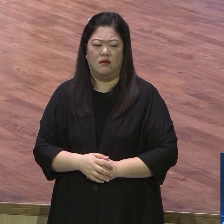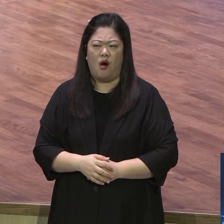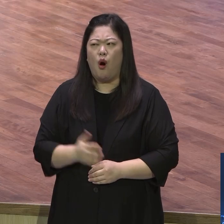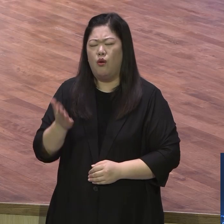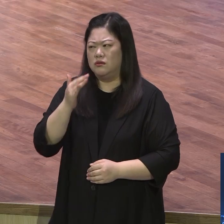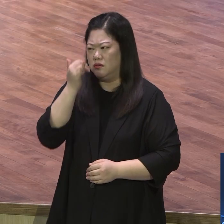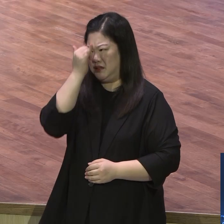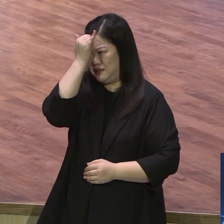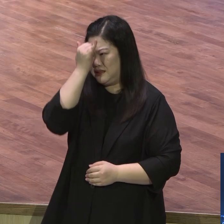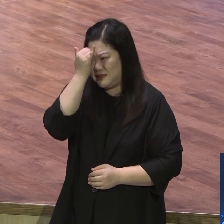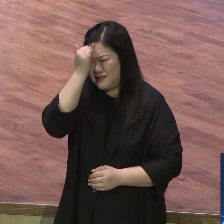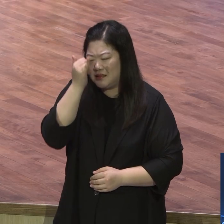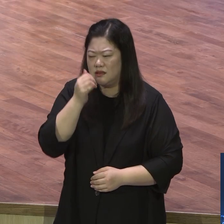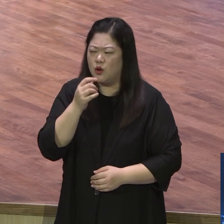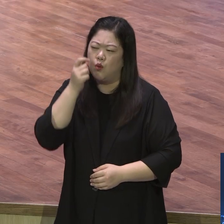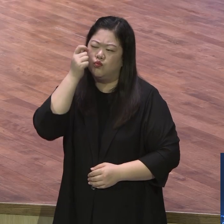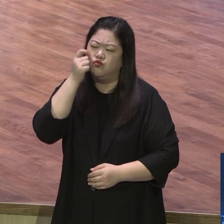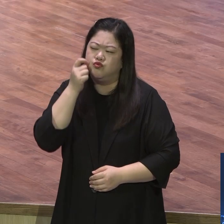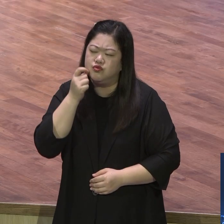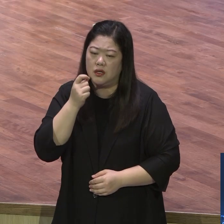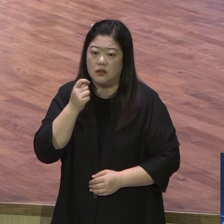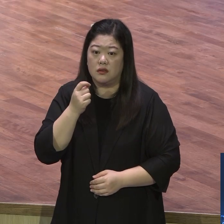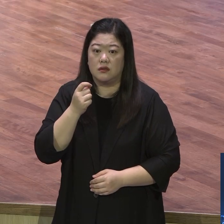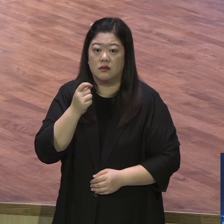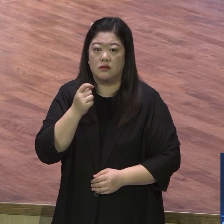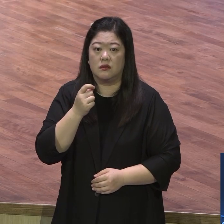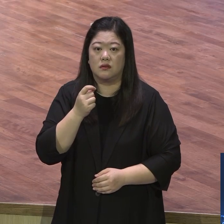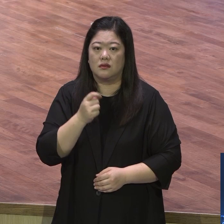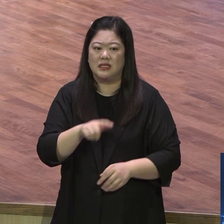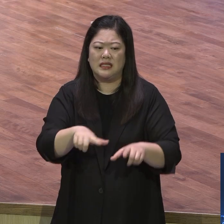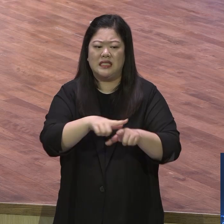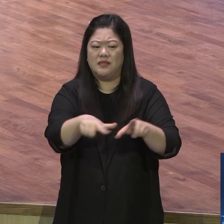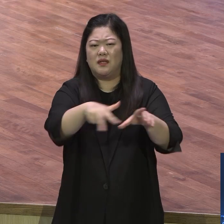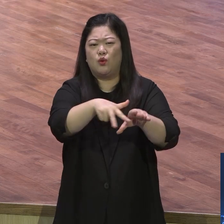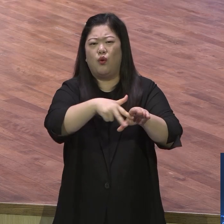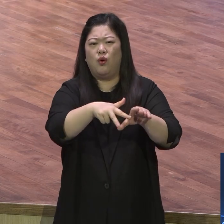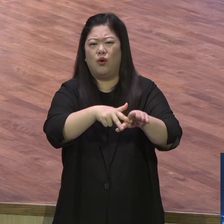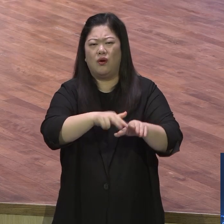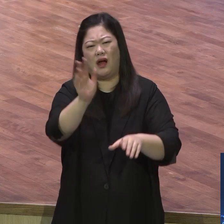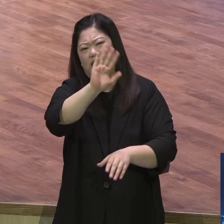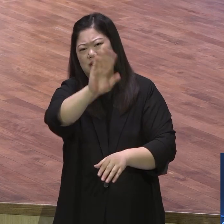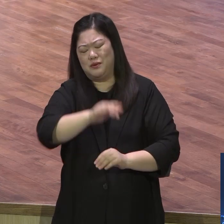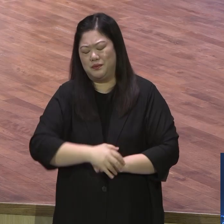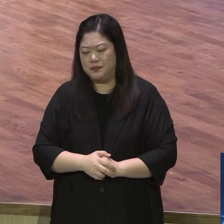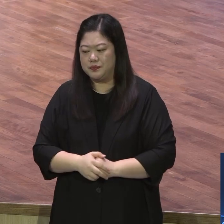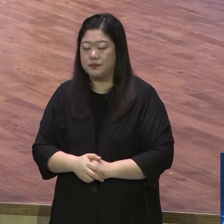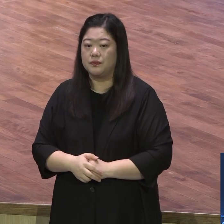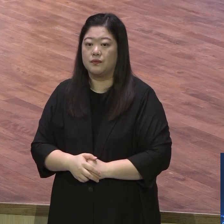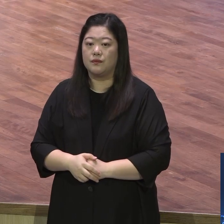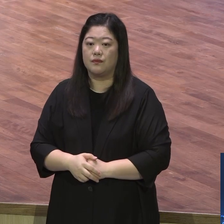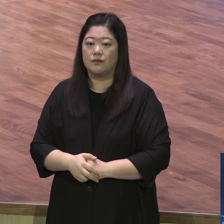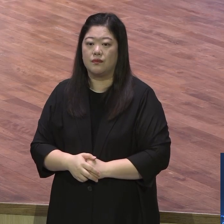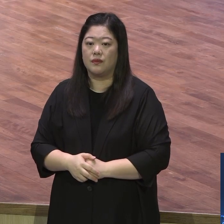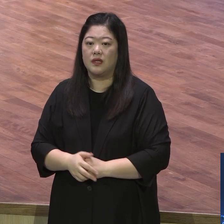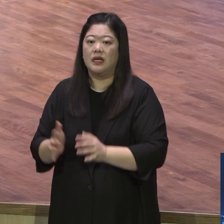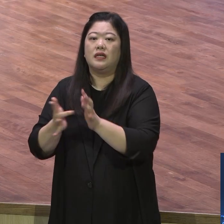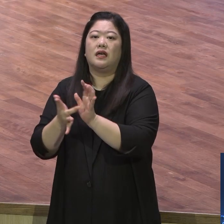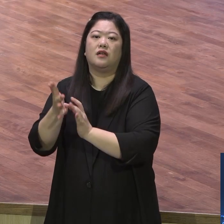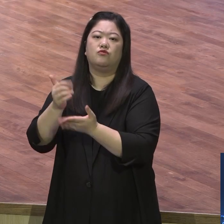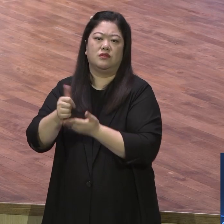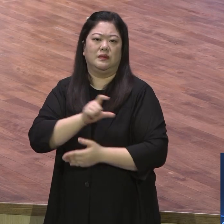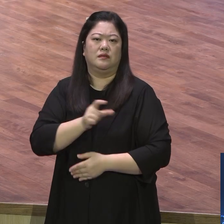거예요 성경이 뭐라고 말합니까? 내 이름으로 어린 소자를 불쌍히 여기면 내가 그 상 갚아 죽겠다 내 이름으로